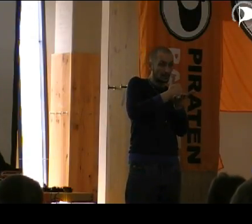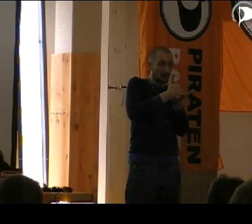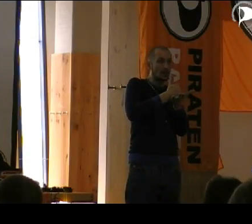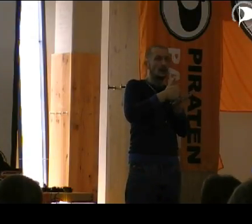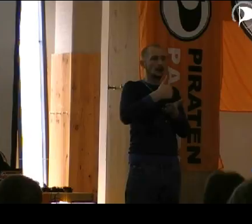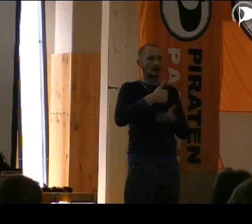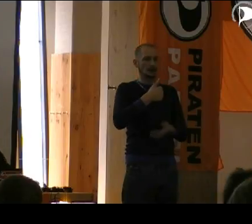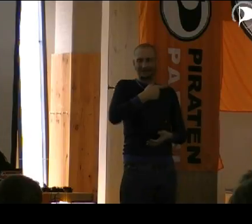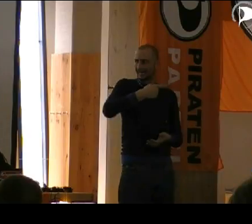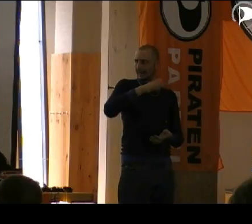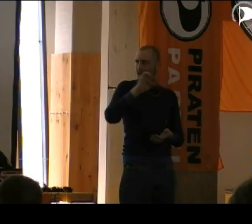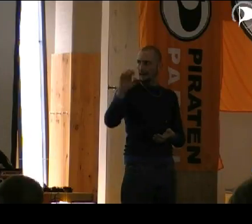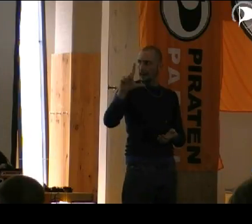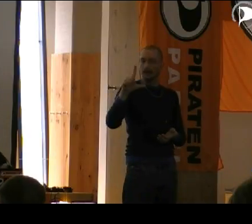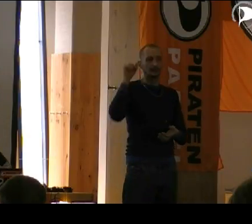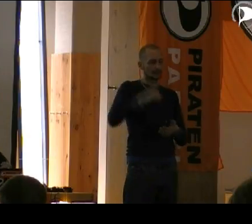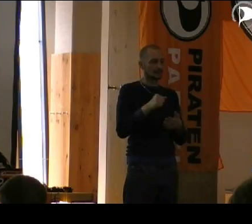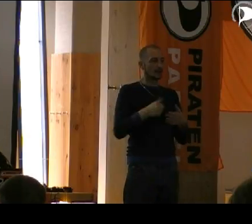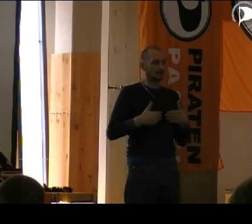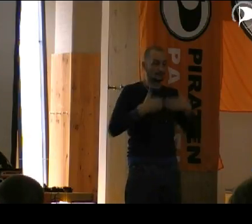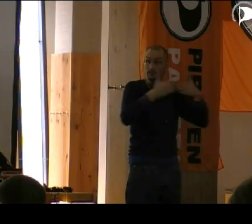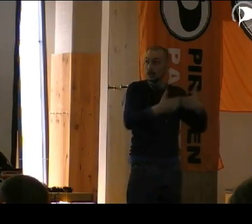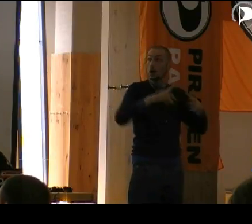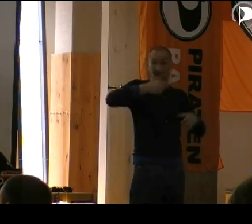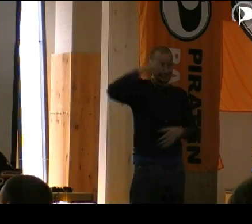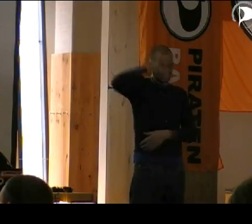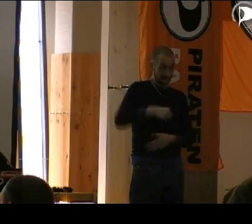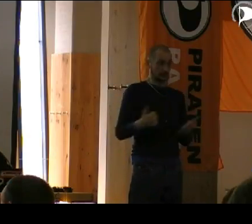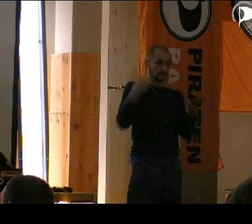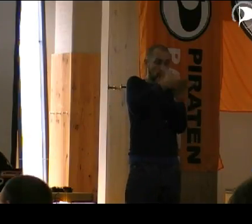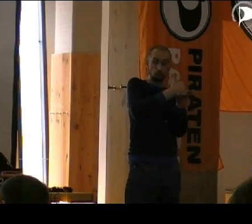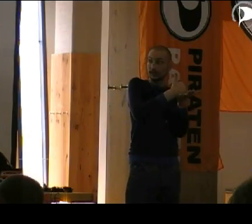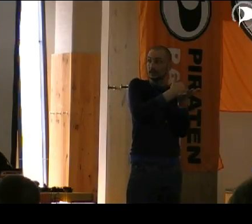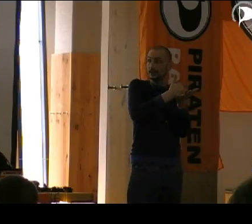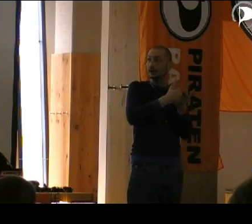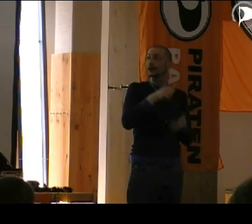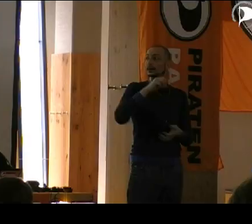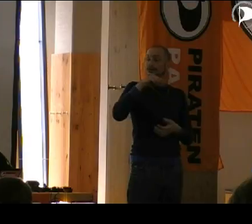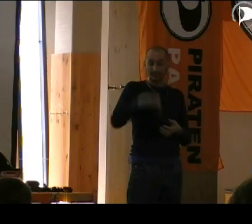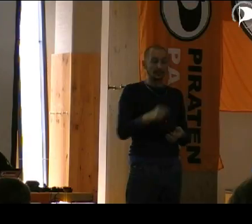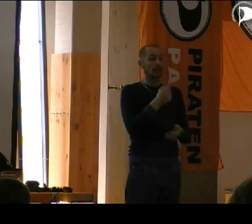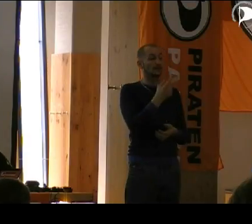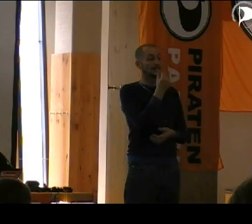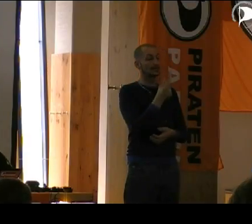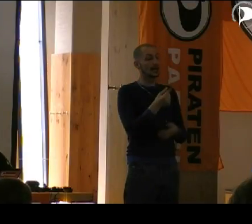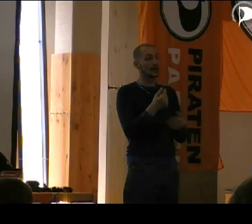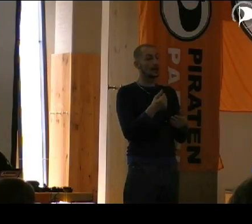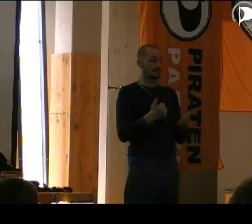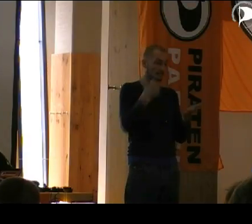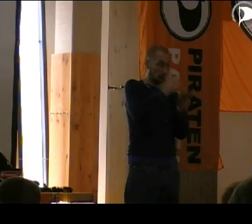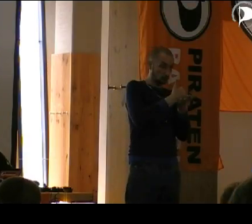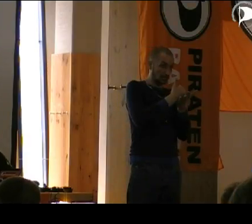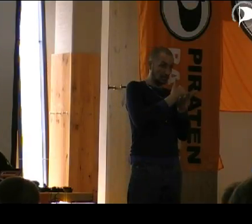vertagt wurde und einmal die entlastung des jetzigen vorstandes ist jetzt das erste finanzielle entlastung des vorstandes